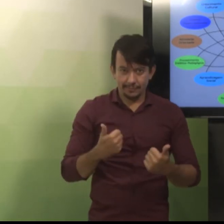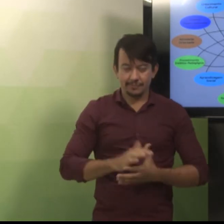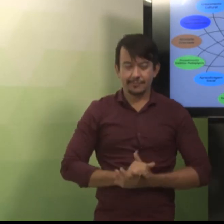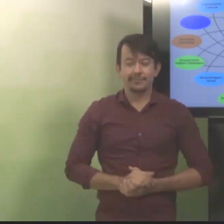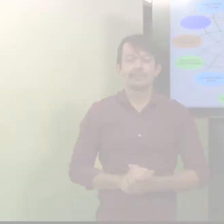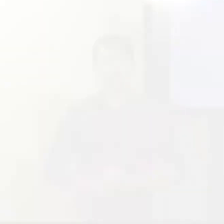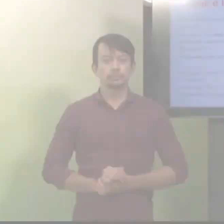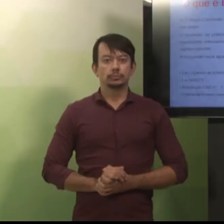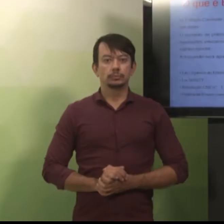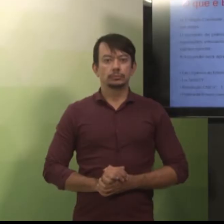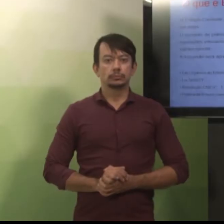Entenderam?